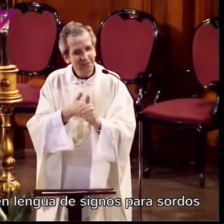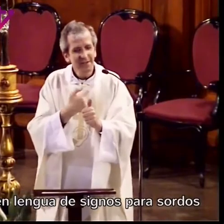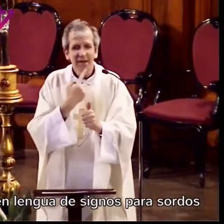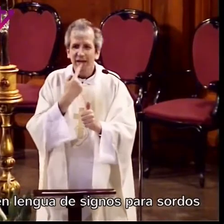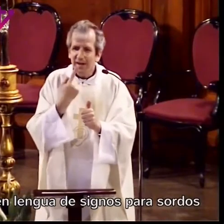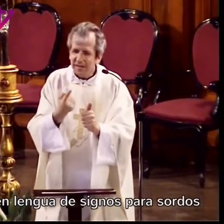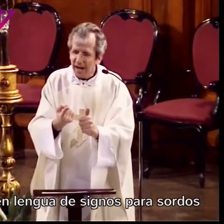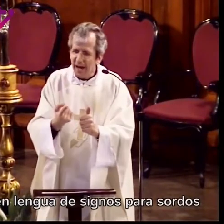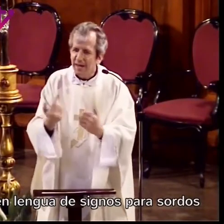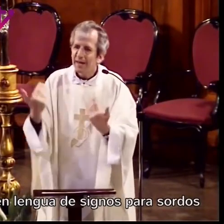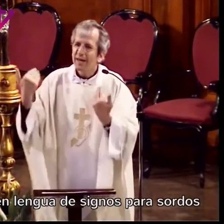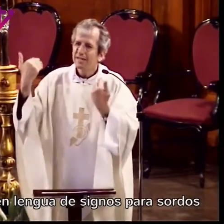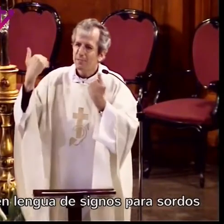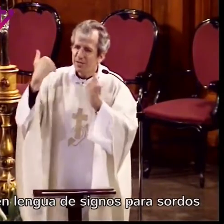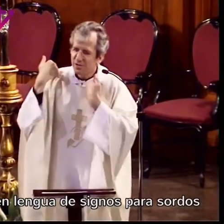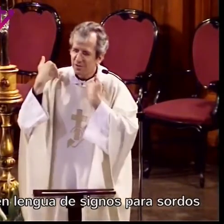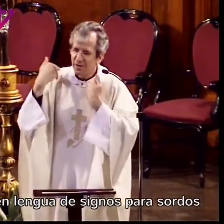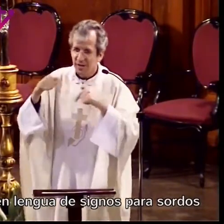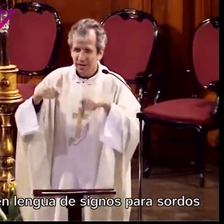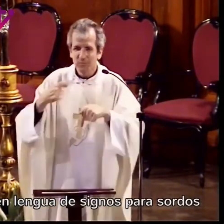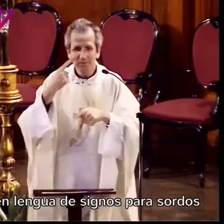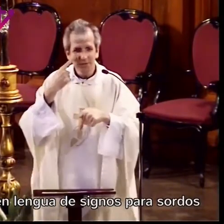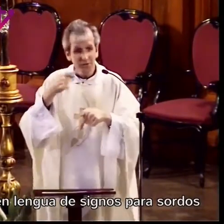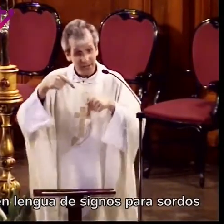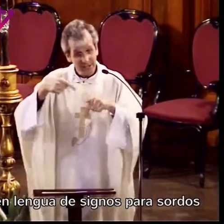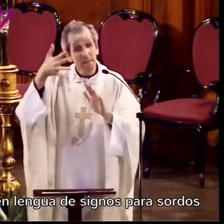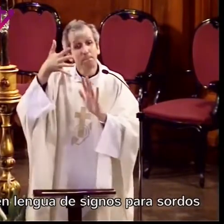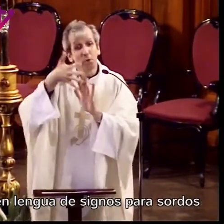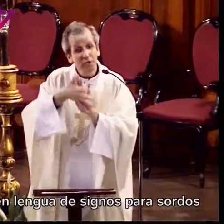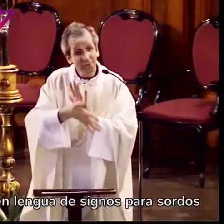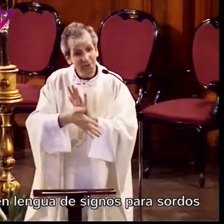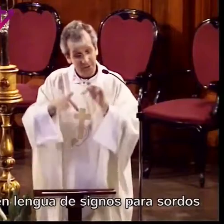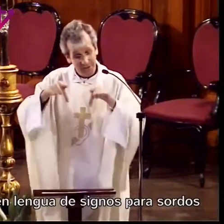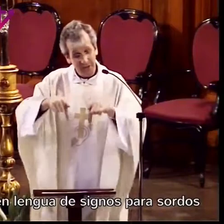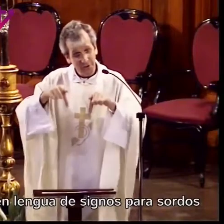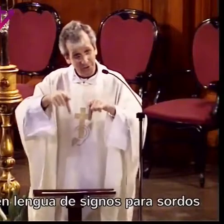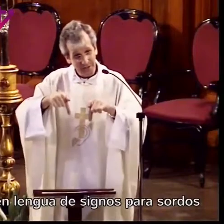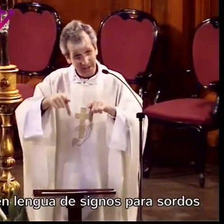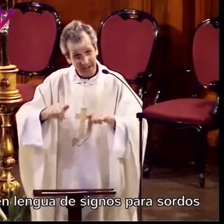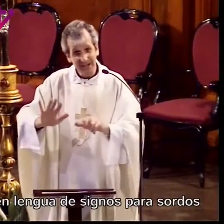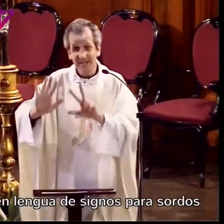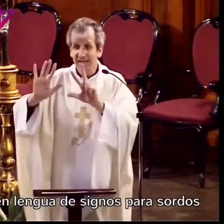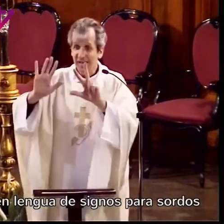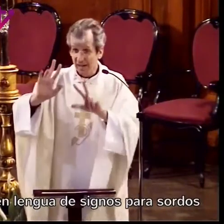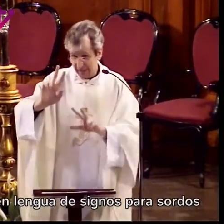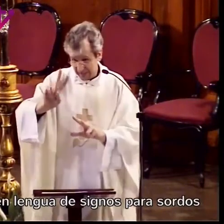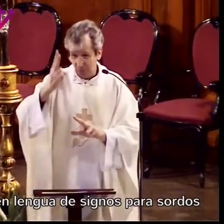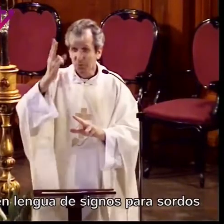y les da esa misión que hemos visto y que es motivo de que hoy en este segundo